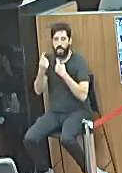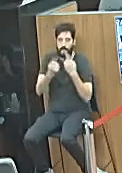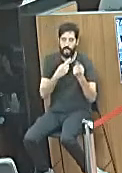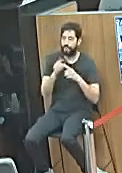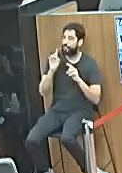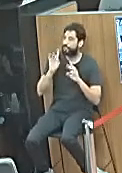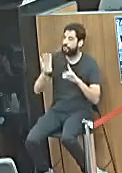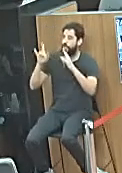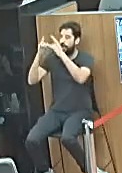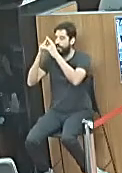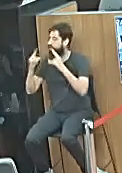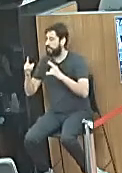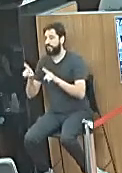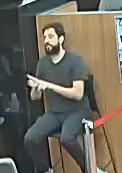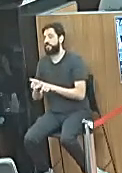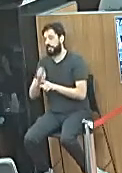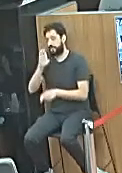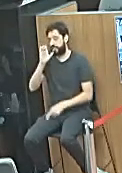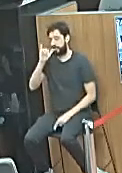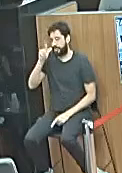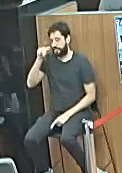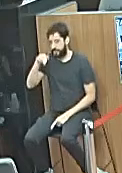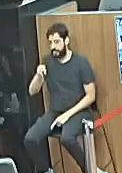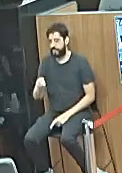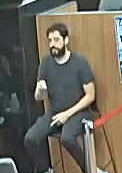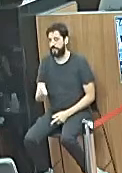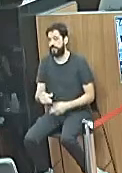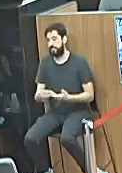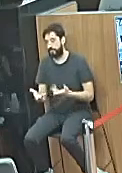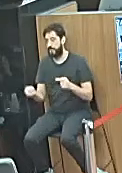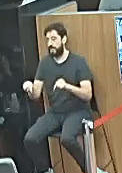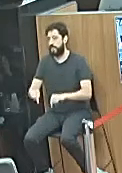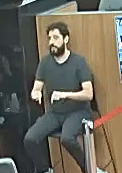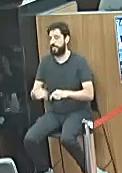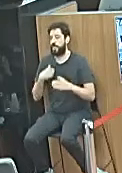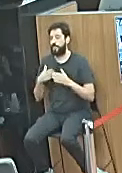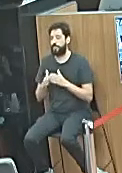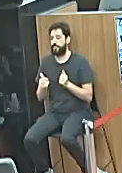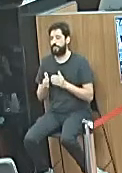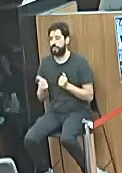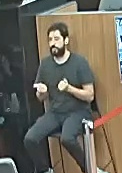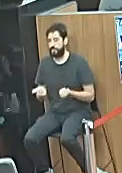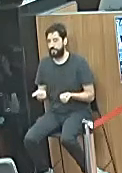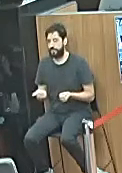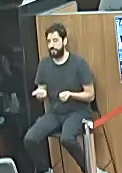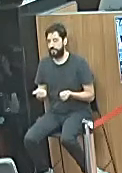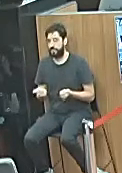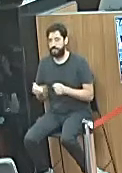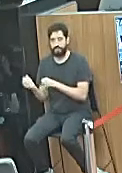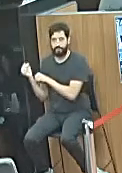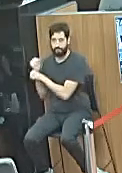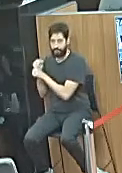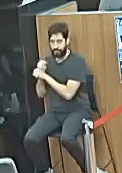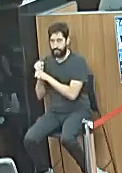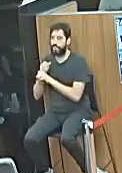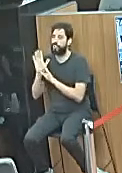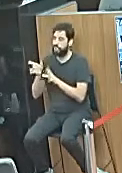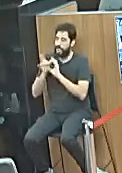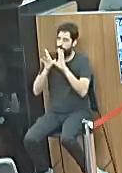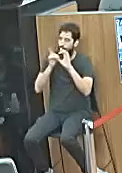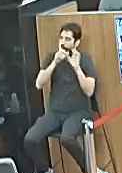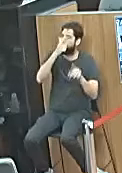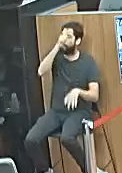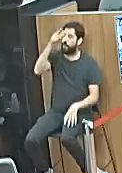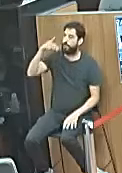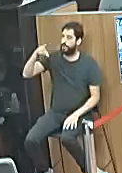passa por isso os ciganos também e aqui nós viemos pedir anos já provamos em outros ppa